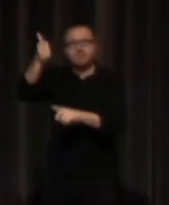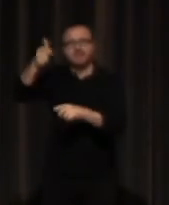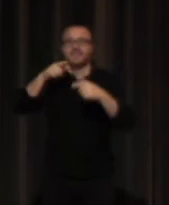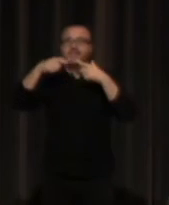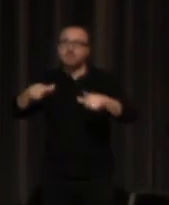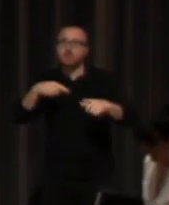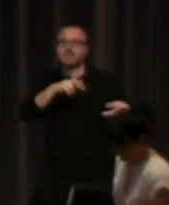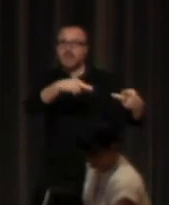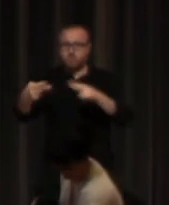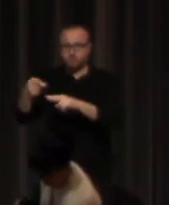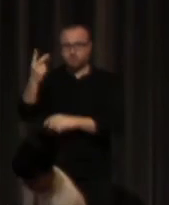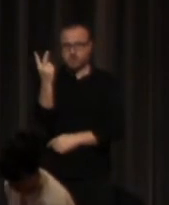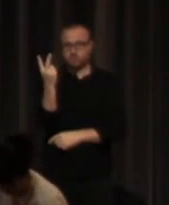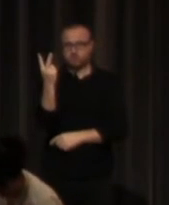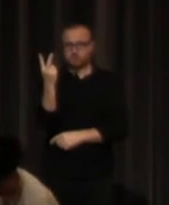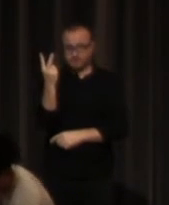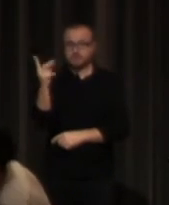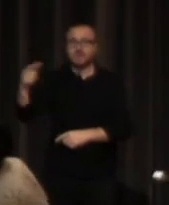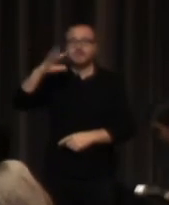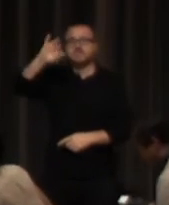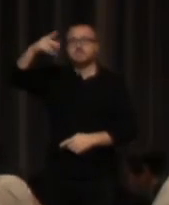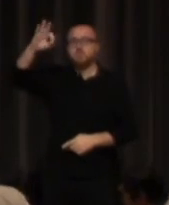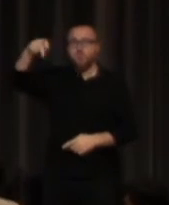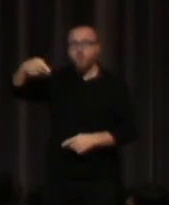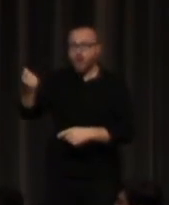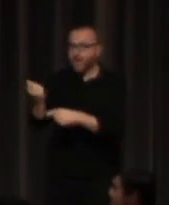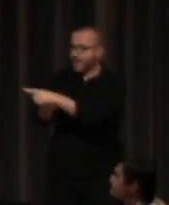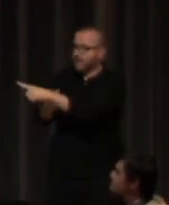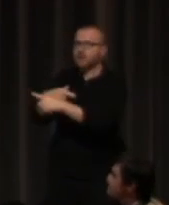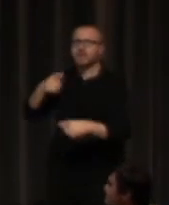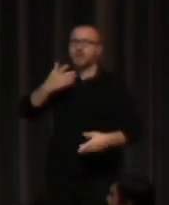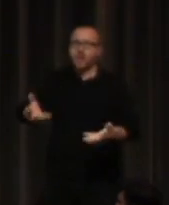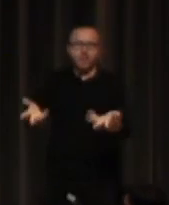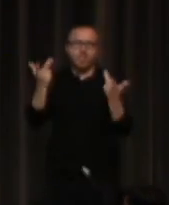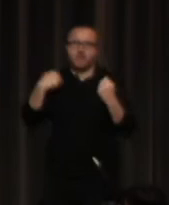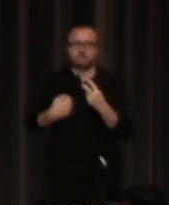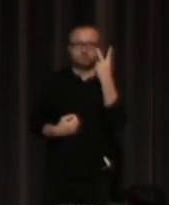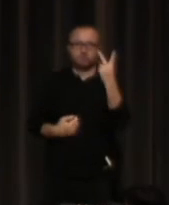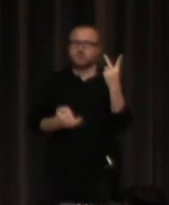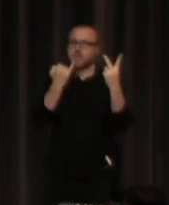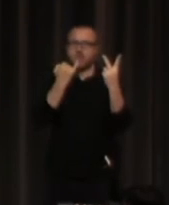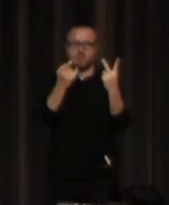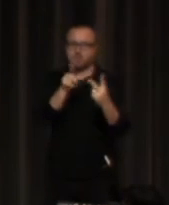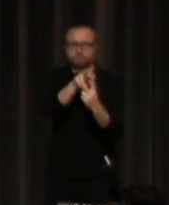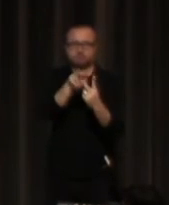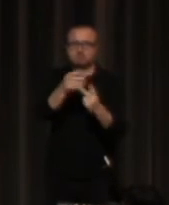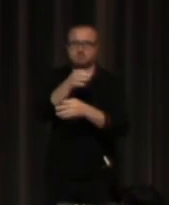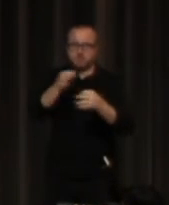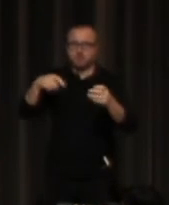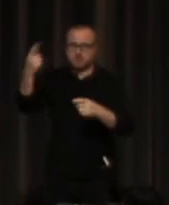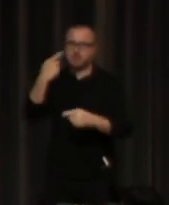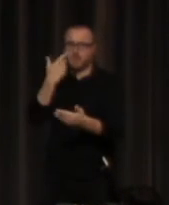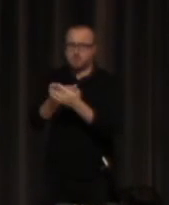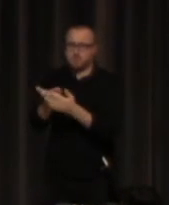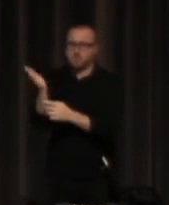traductora. La Simona té la sort de dominar diverses llengües, ho podreu comprovar tot seguit,